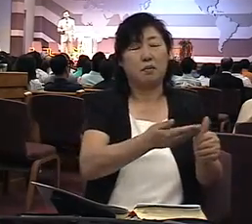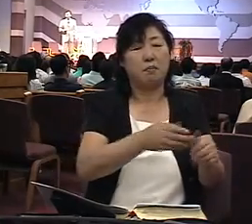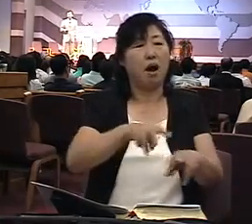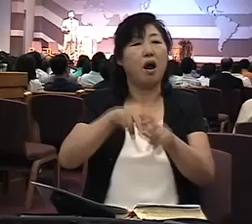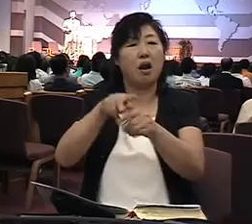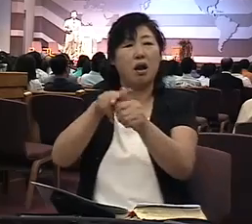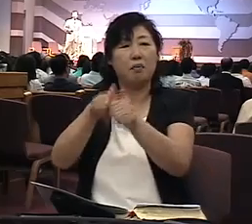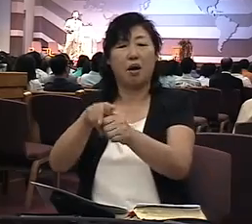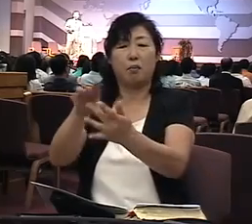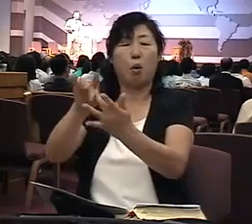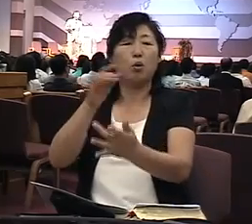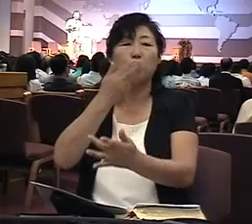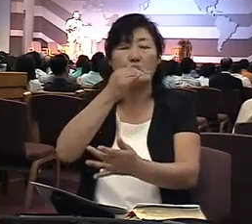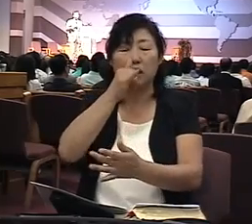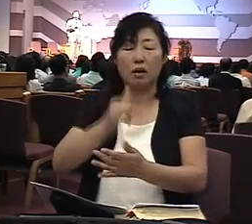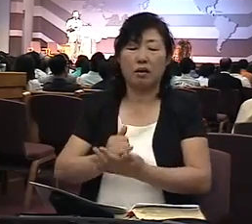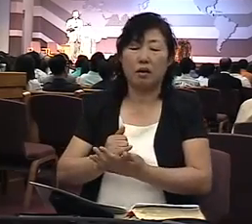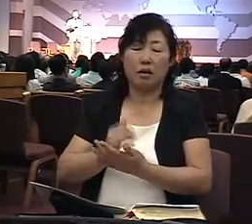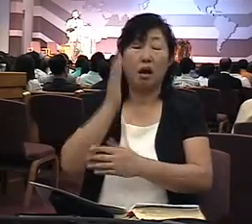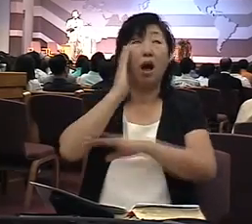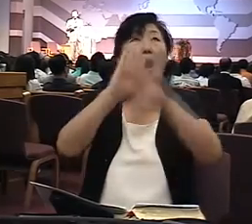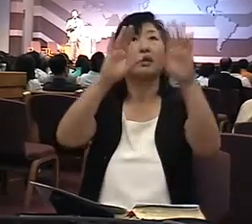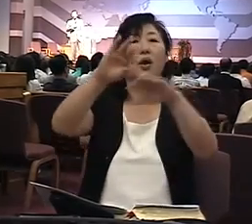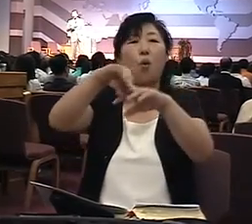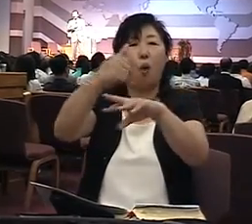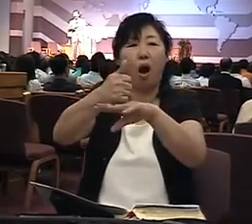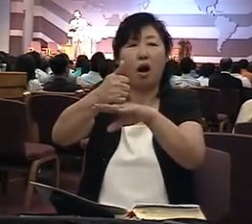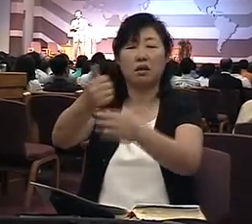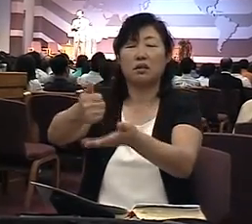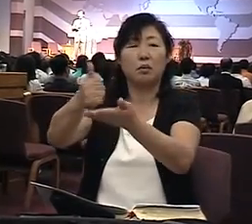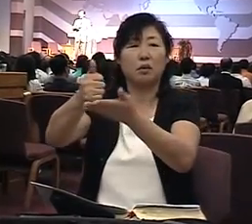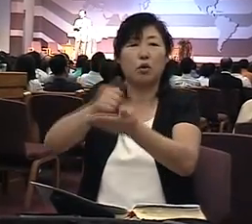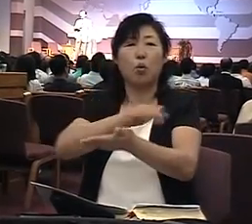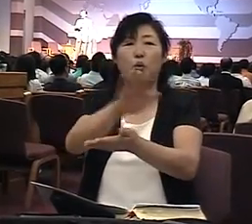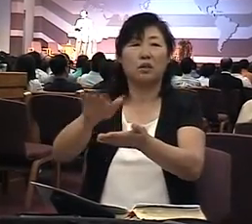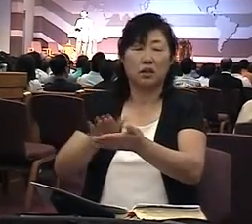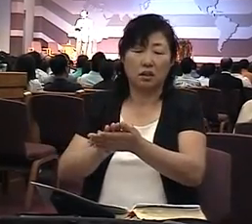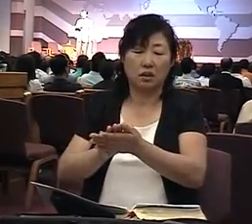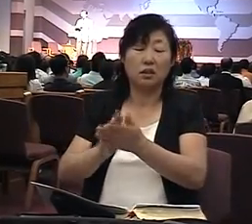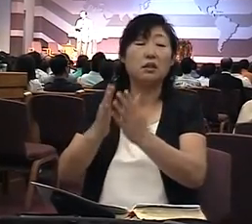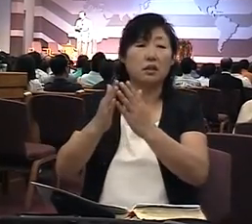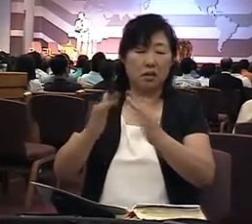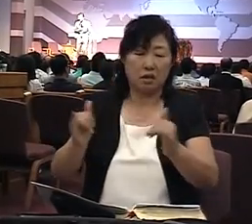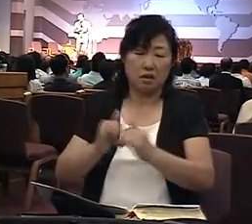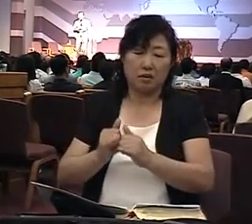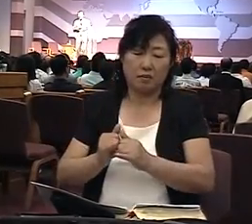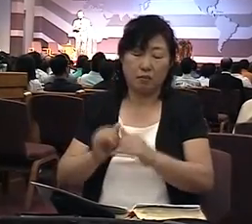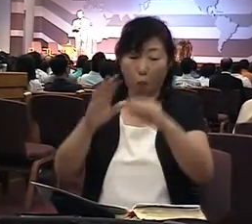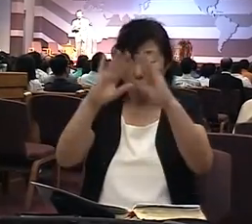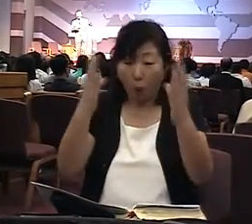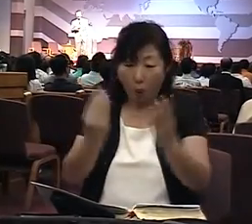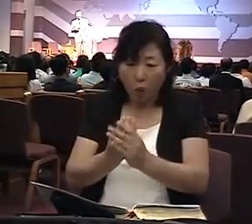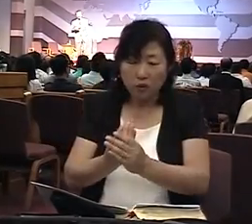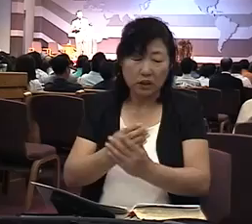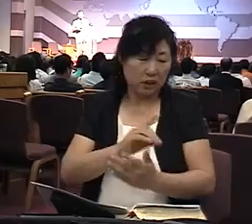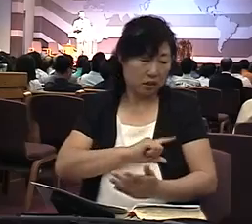하물며 하늘의 왕을 섬기고 있는 우리들이 아닙니까? 모든 이름 위에